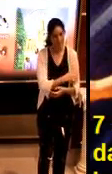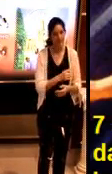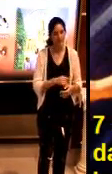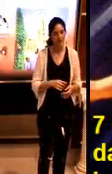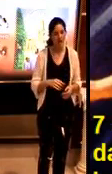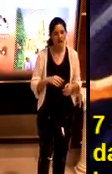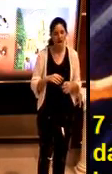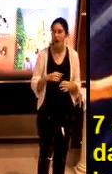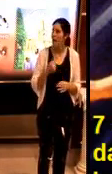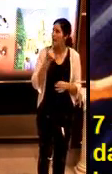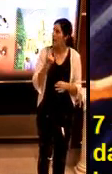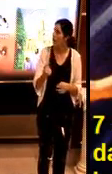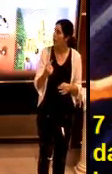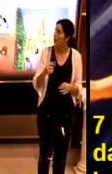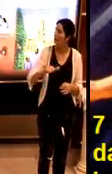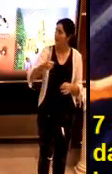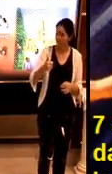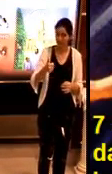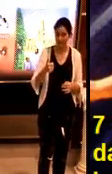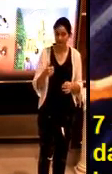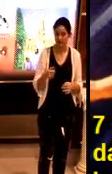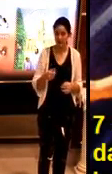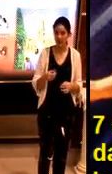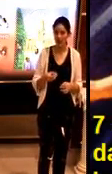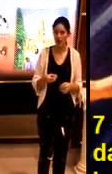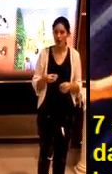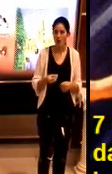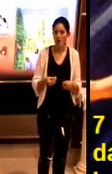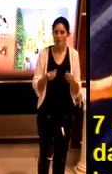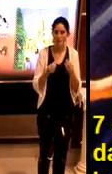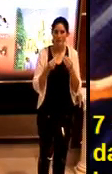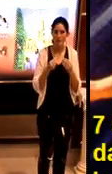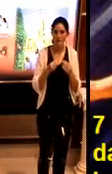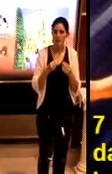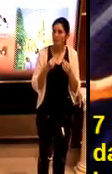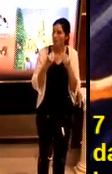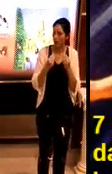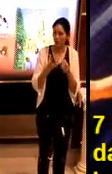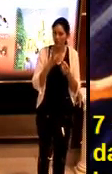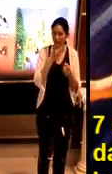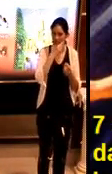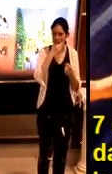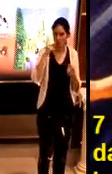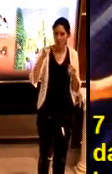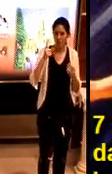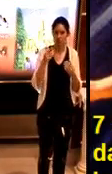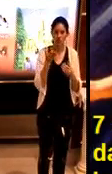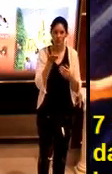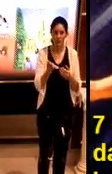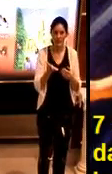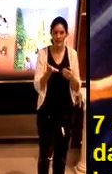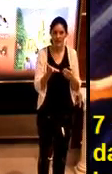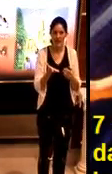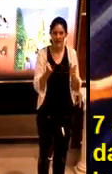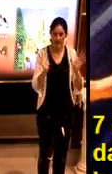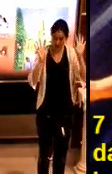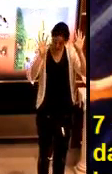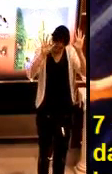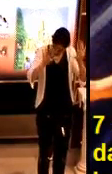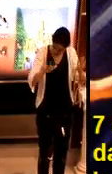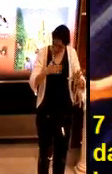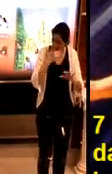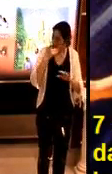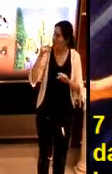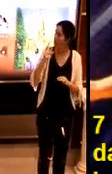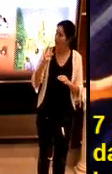Apocalipsis 14, 6 y 7, ¿por qué causa nos pide que adoremos a Dios? Ahí hay dos causas por las cuales dice que tenemos